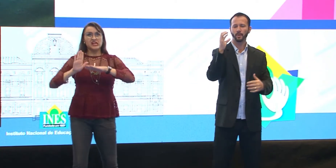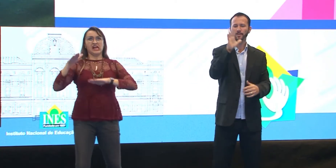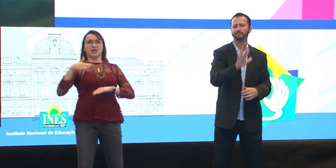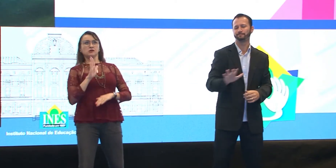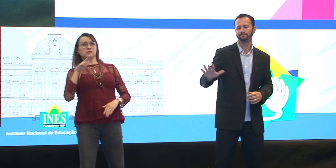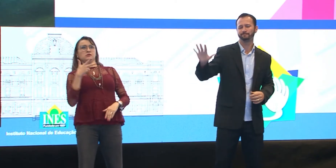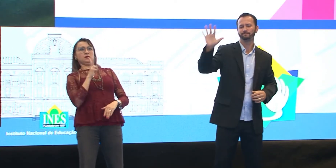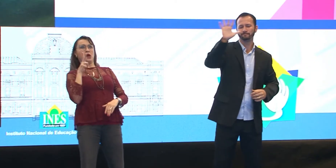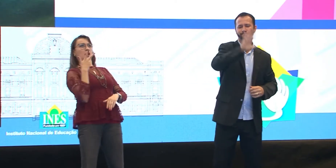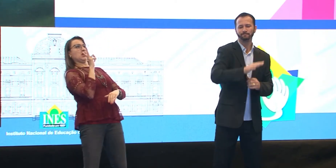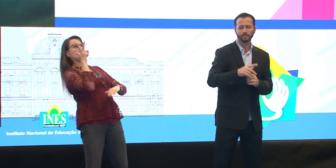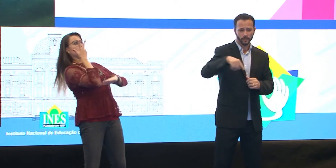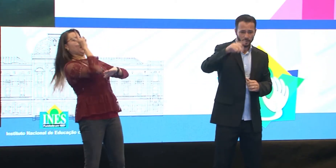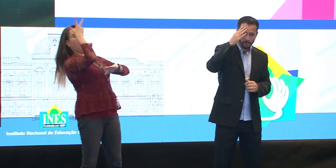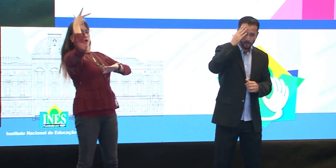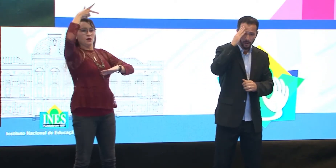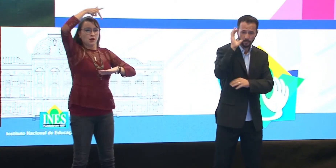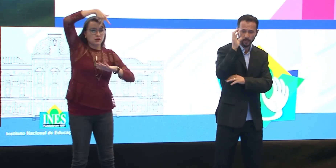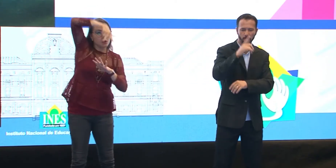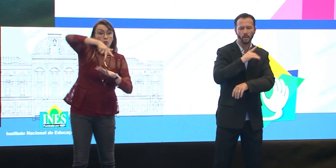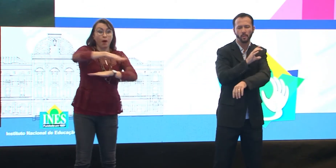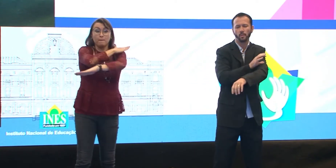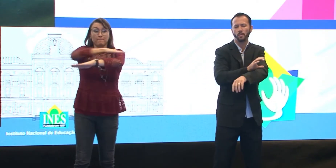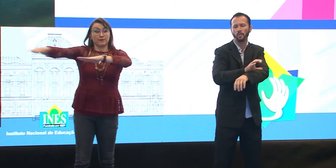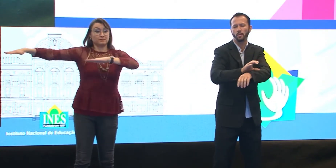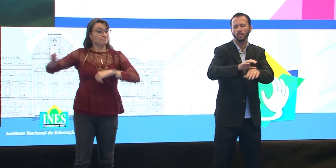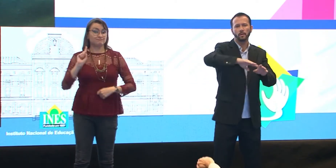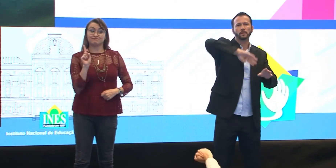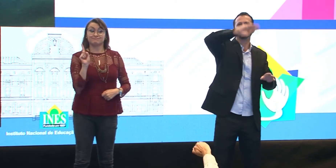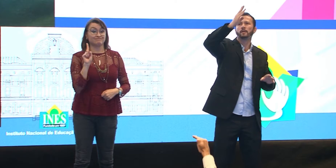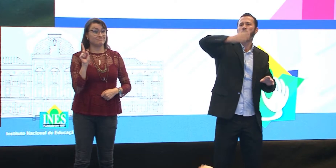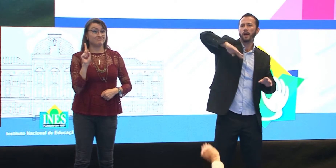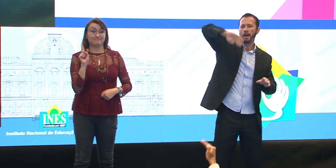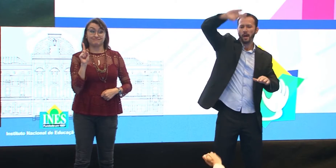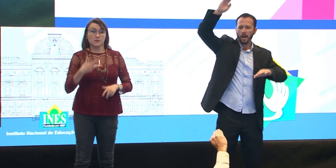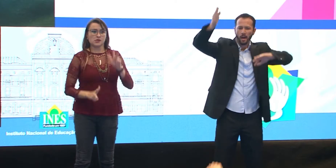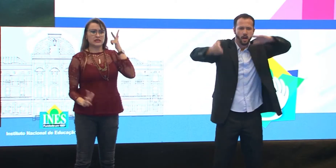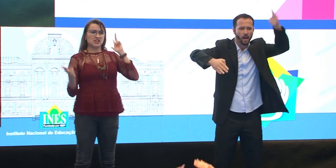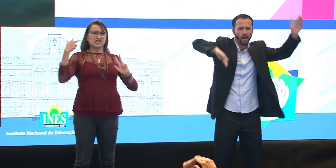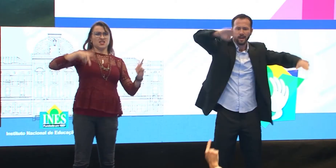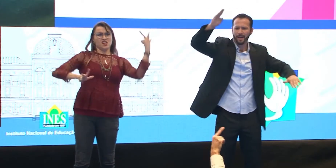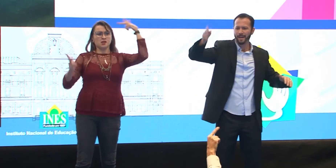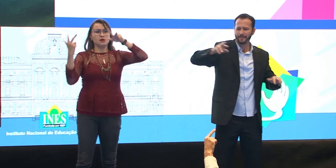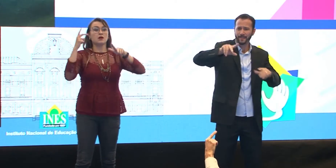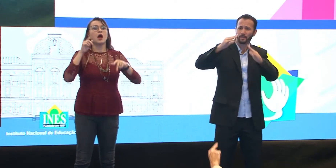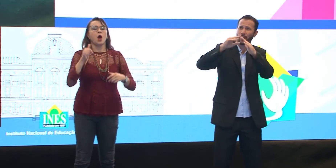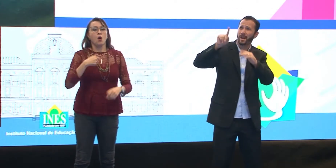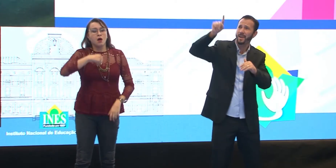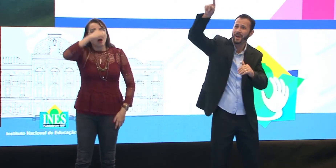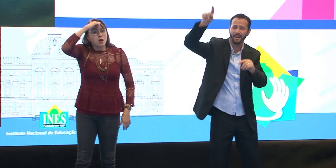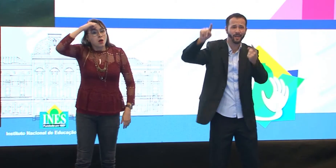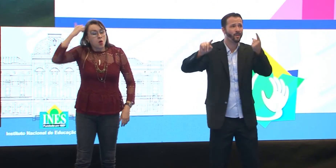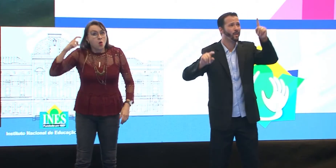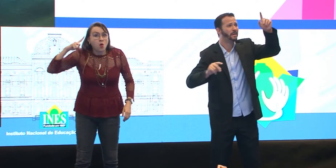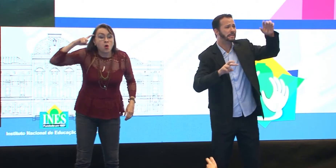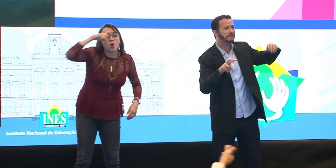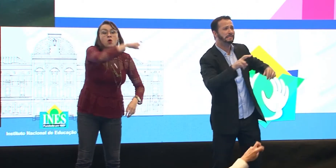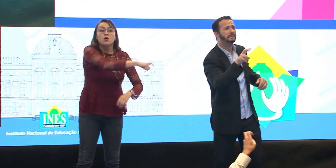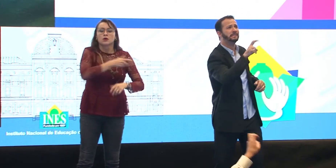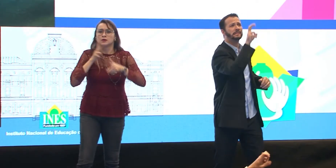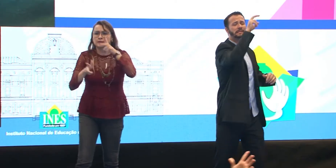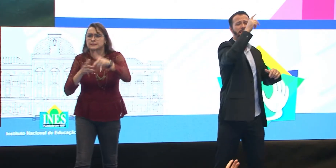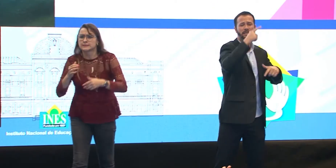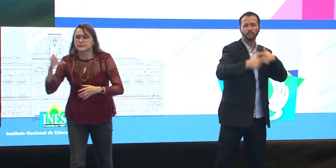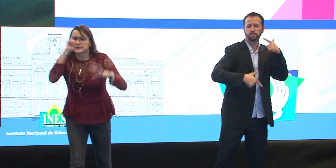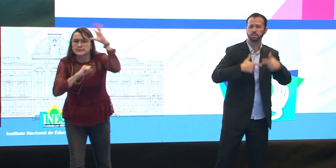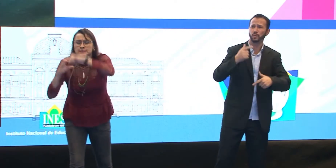complicado. A Colômbia é um país com relevo muito acidentado, então imagine o